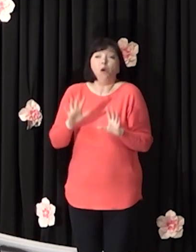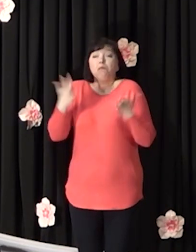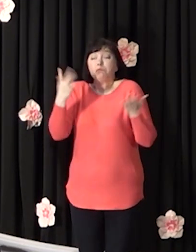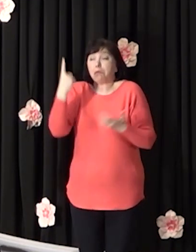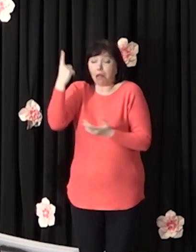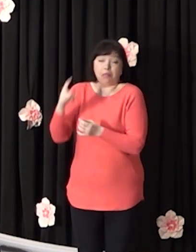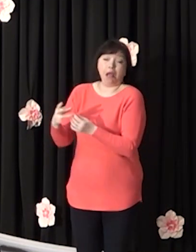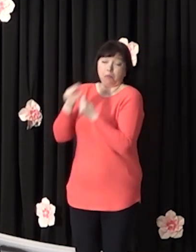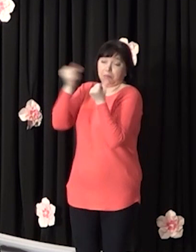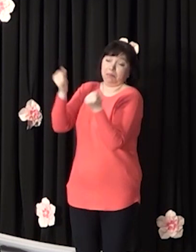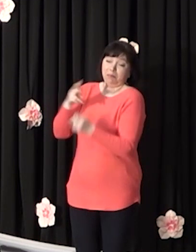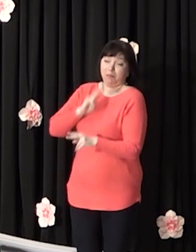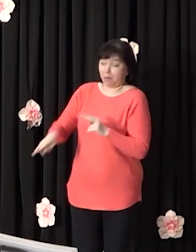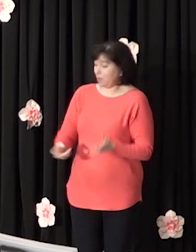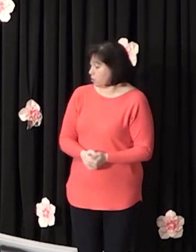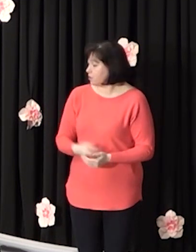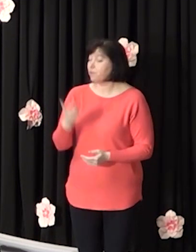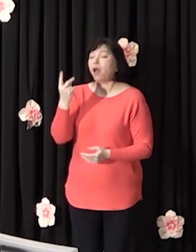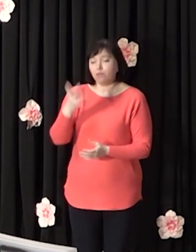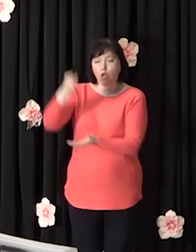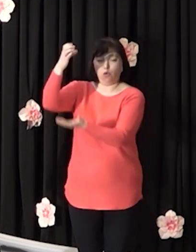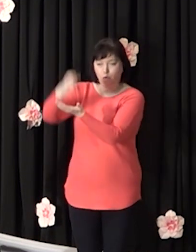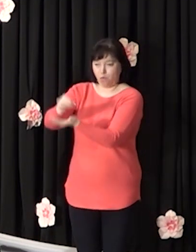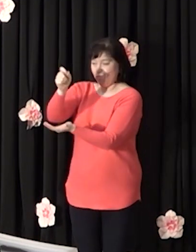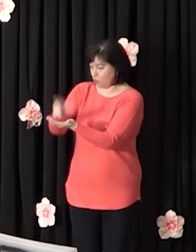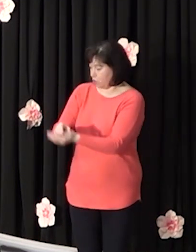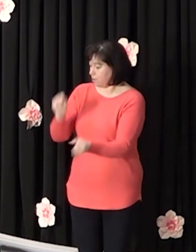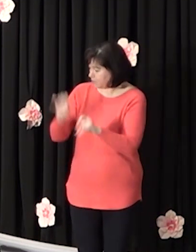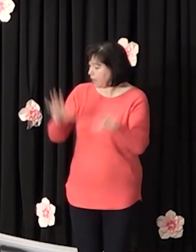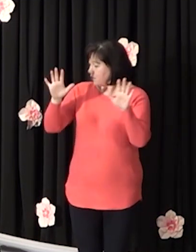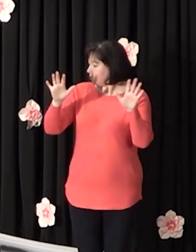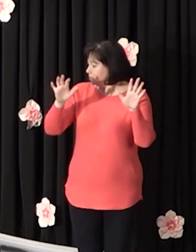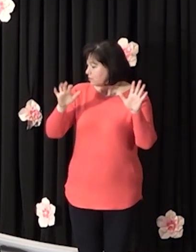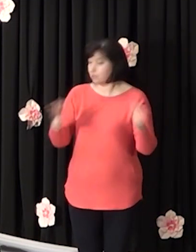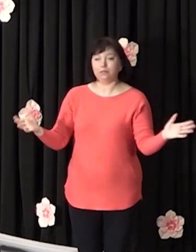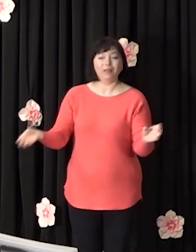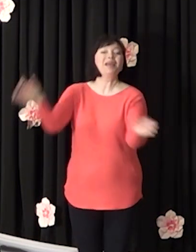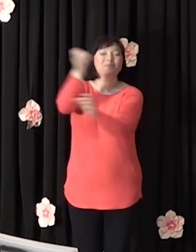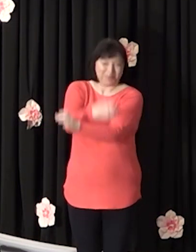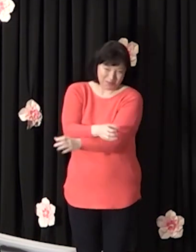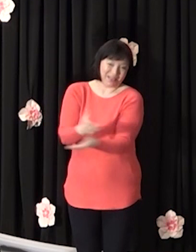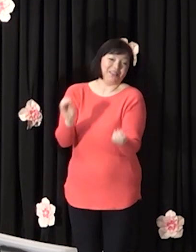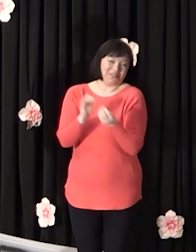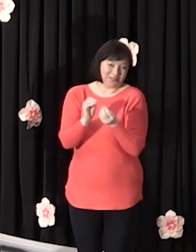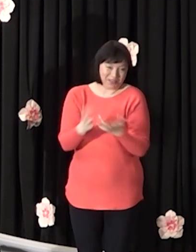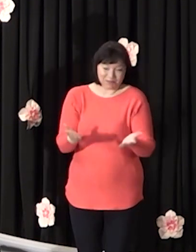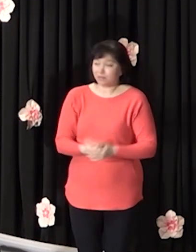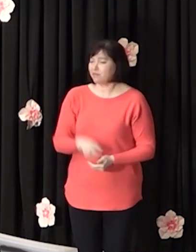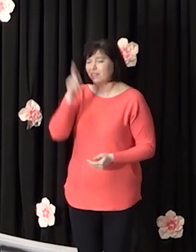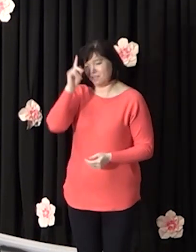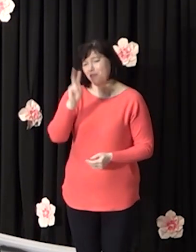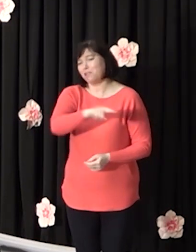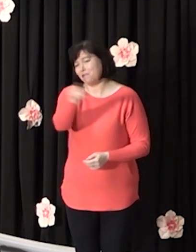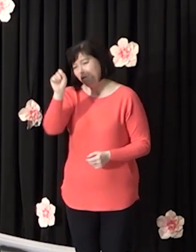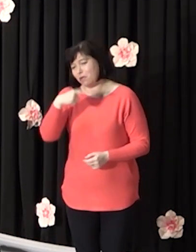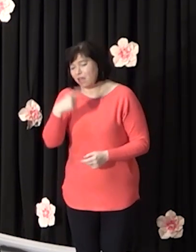одна пропадет. Второй цилиндр уходит на бутылочку, я делаю магический жест, и они меняются местами. Знаю, кто-то из вас